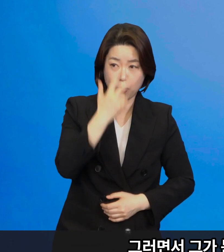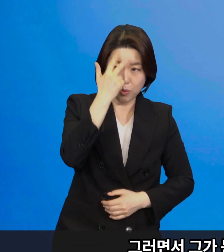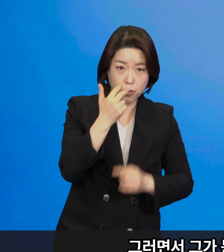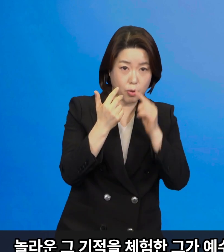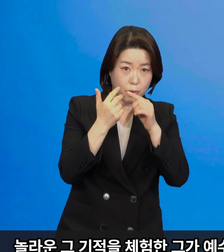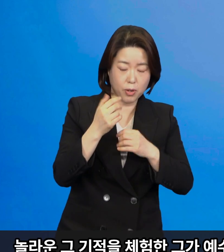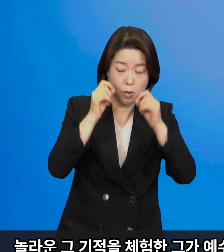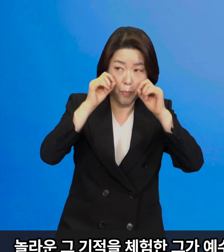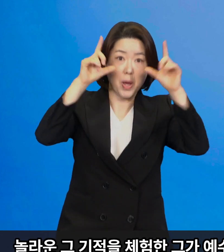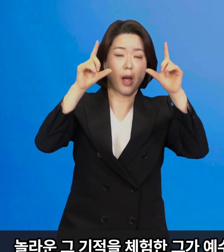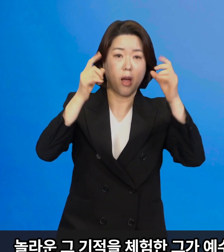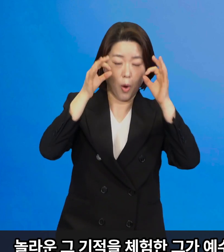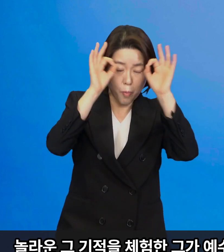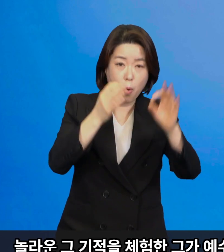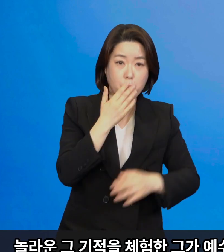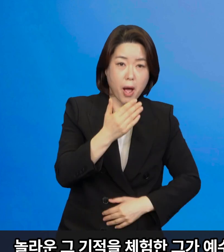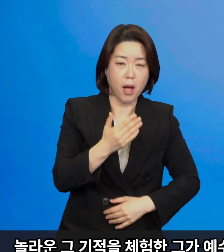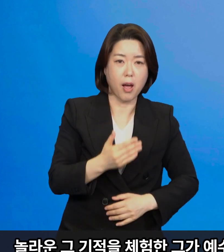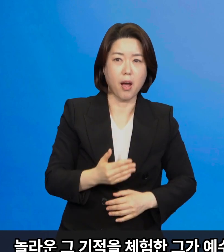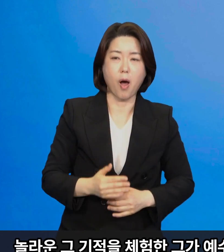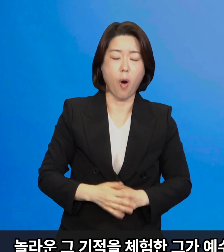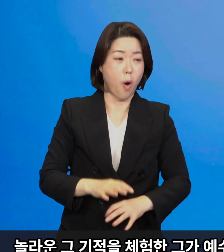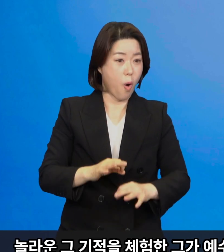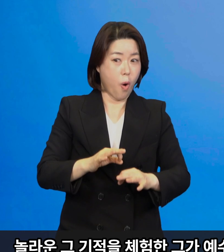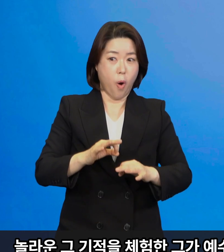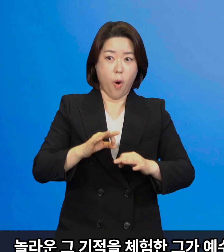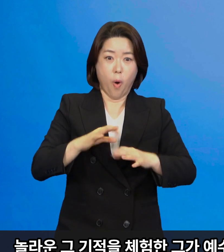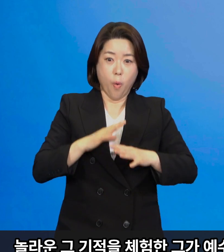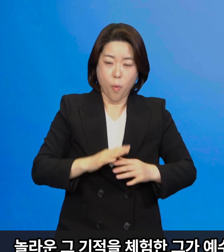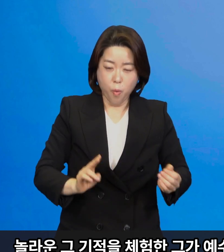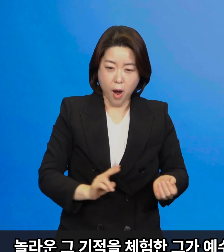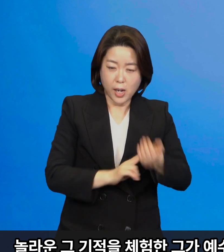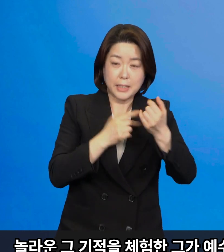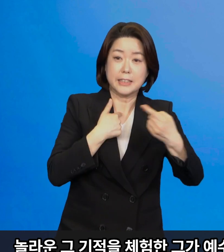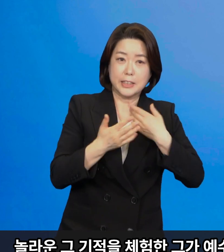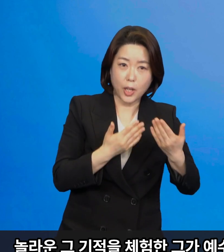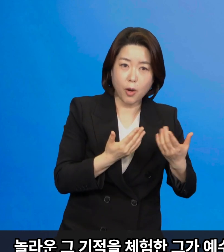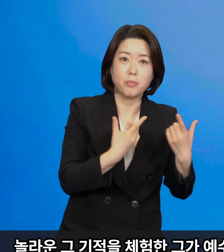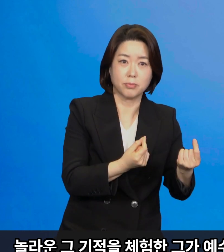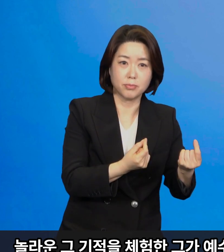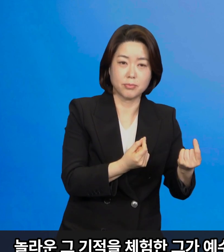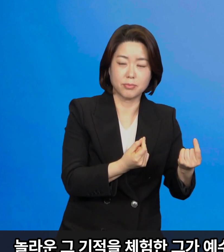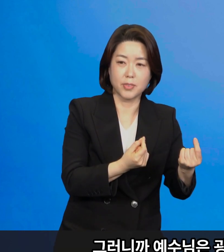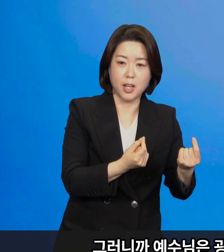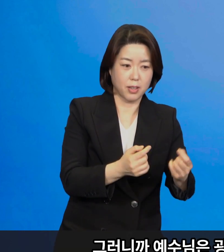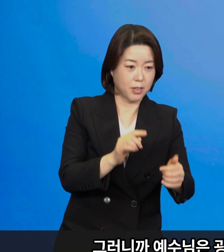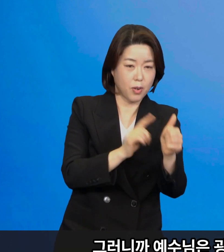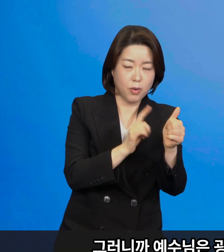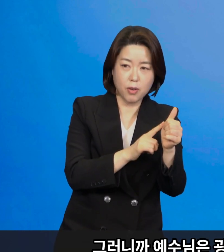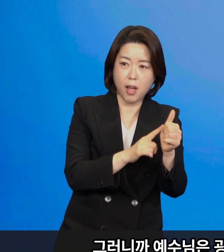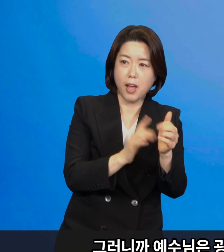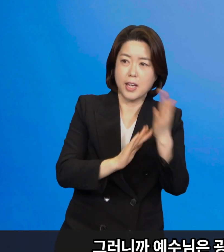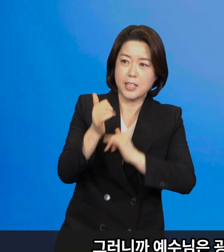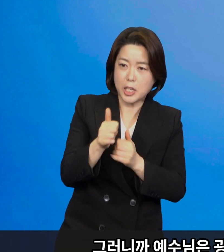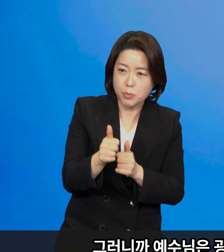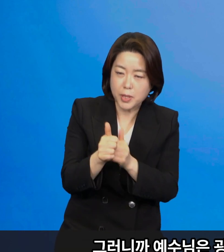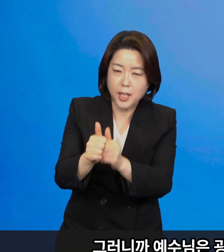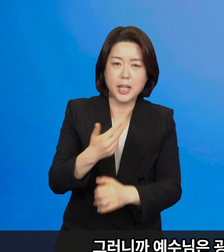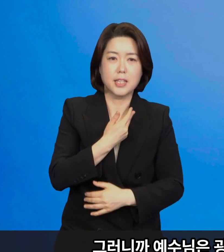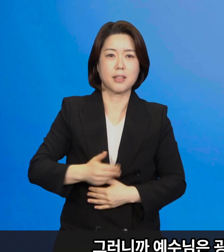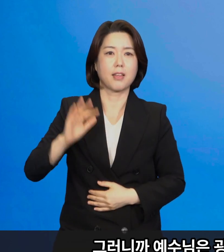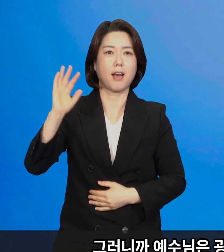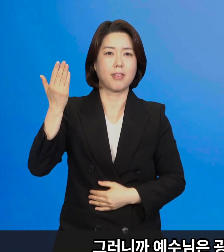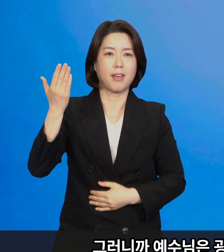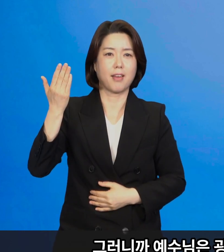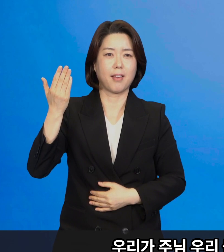되고 놀란 그 기적을 체험한 그가 예수님을 따라다니는 제자가 되었습니다. 그러니까 예수님은 굉장히